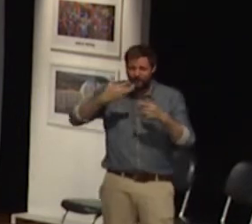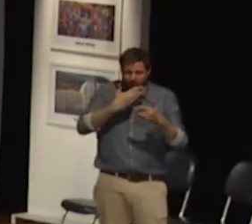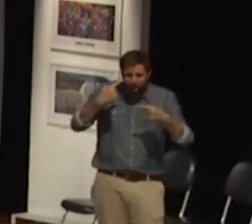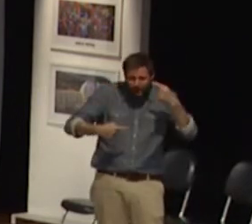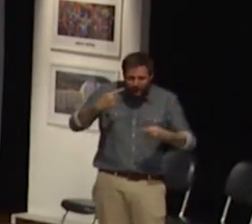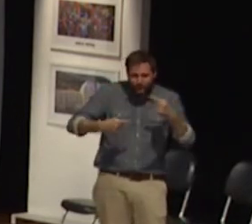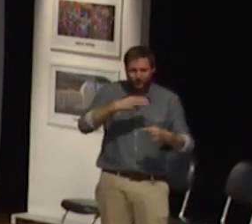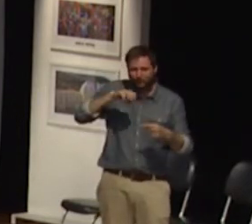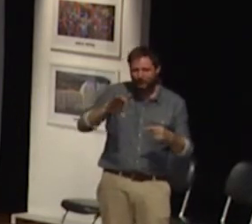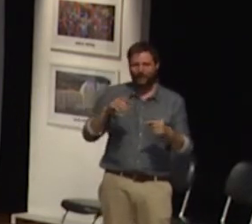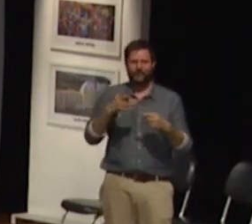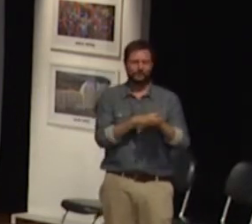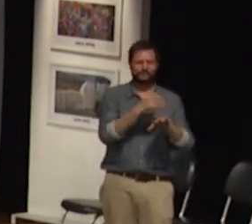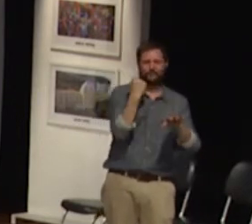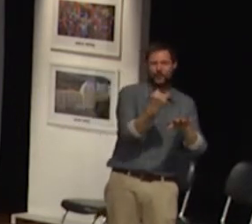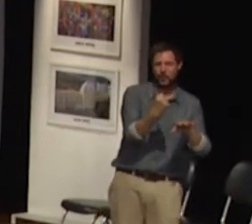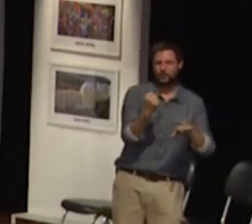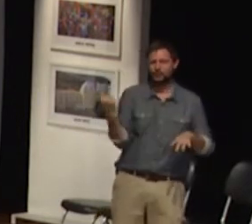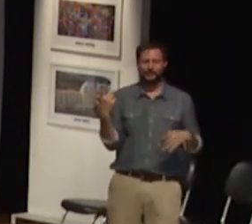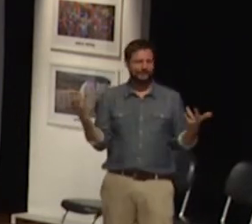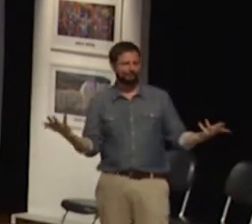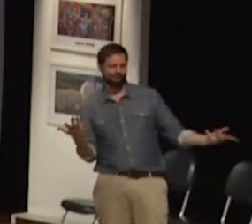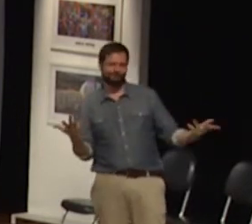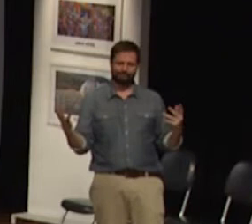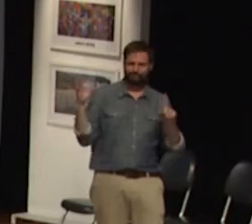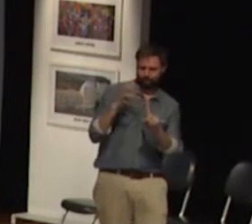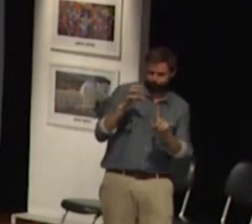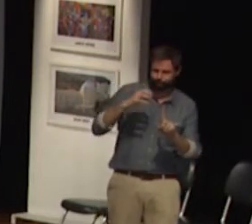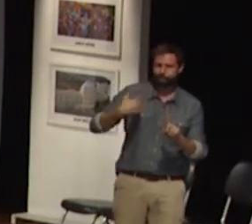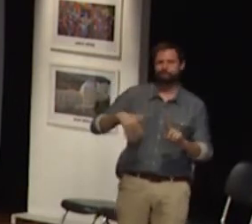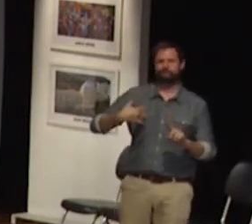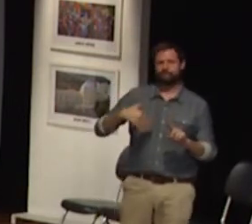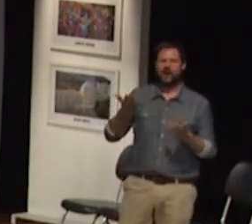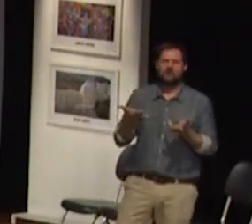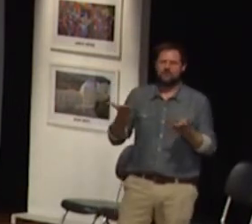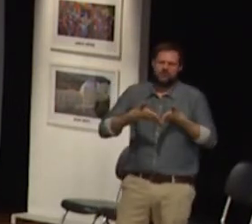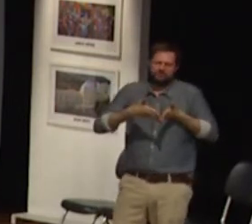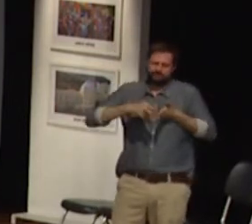influência dentro da política favorece a nosso diálogo dentro do MEC, né?